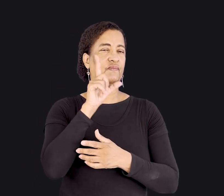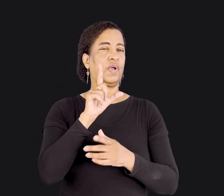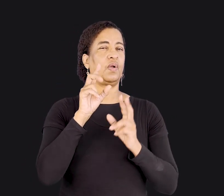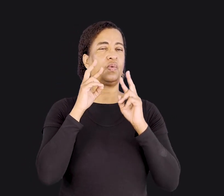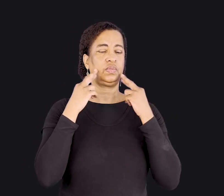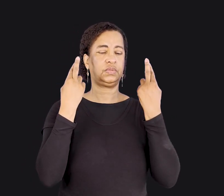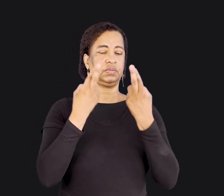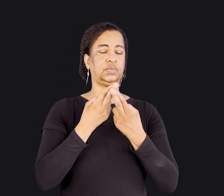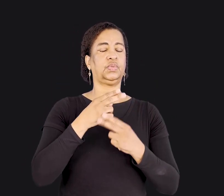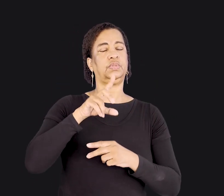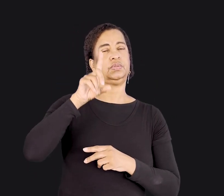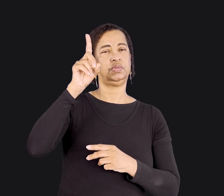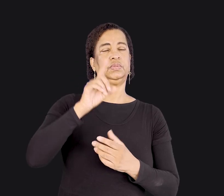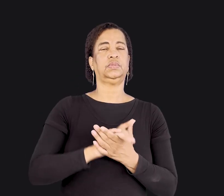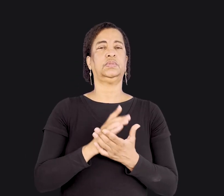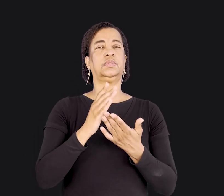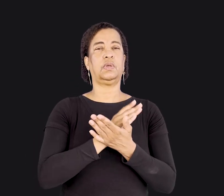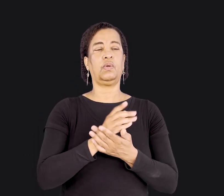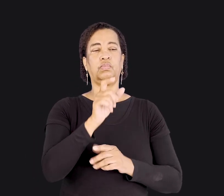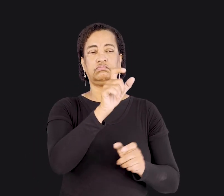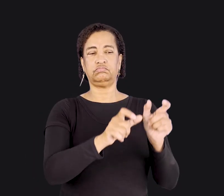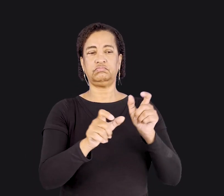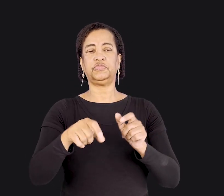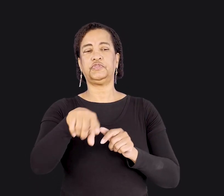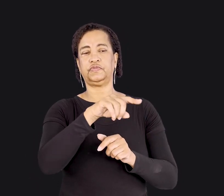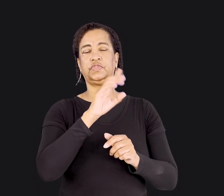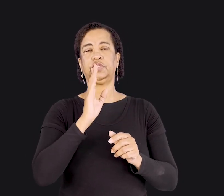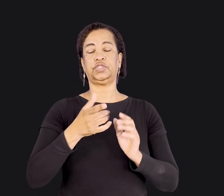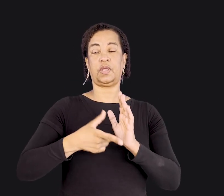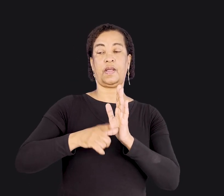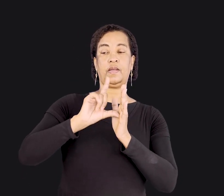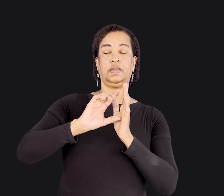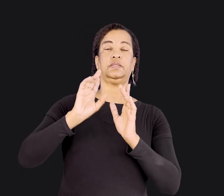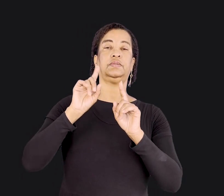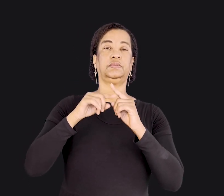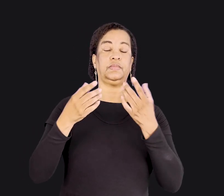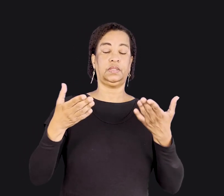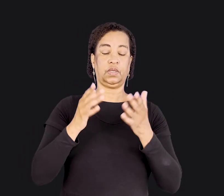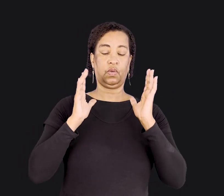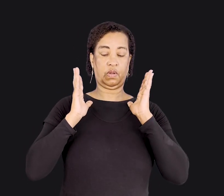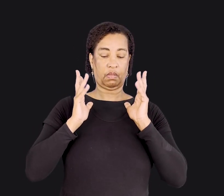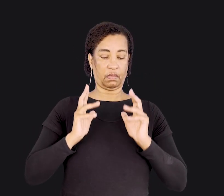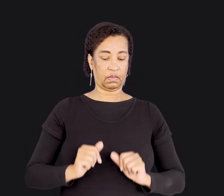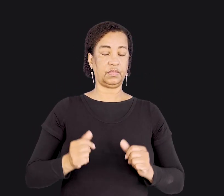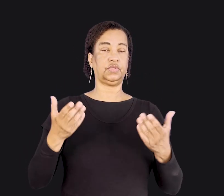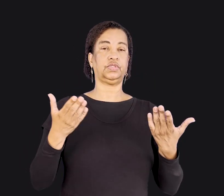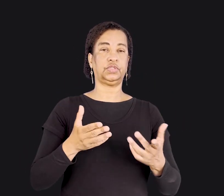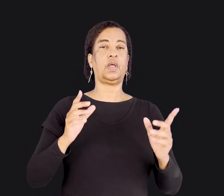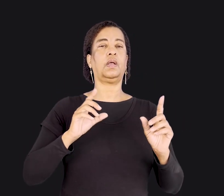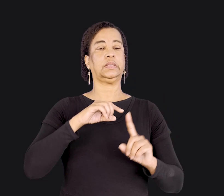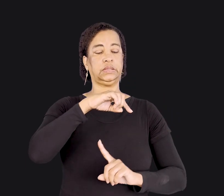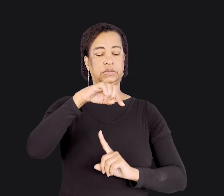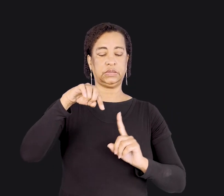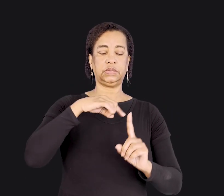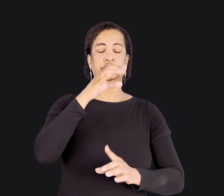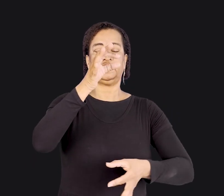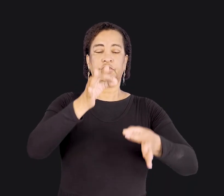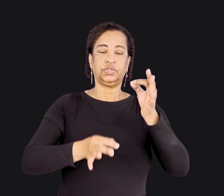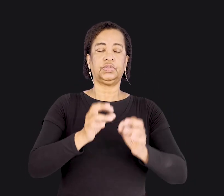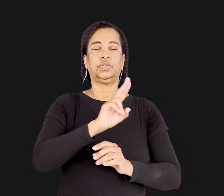Deus. Assim foram alguns de vocês, mas vocês foram lavados, foram santificados, foram justificados no nome do